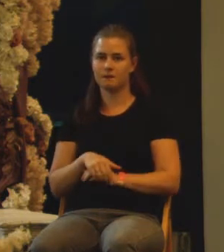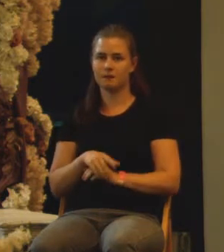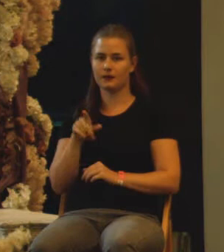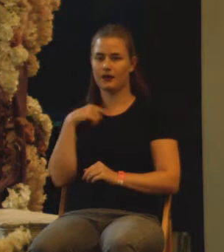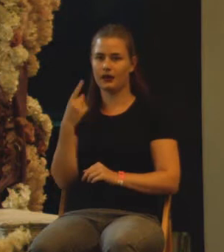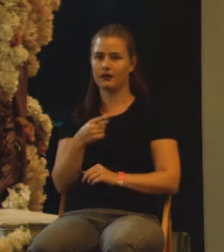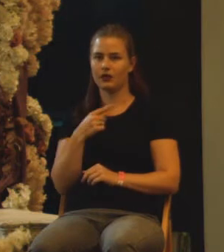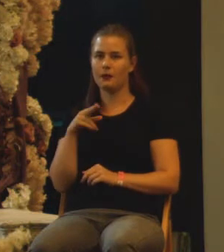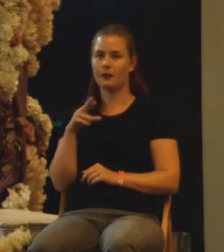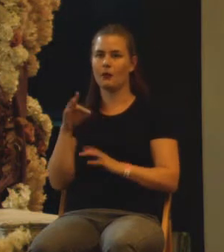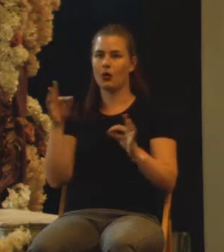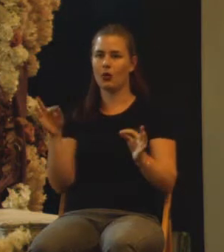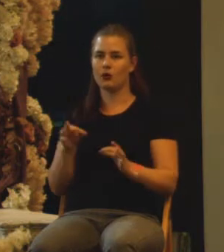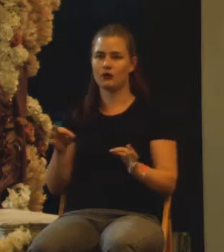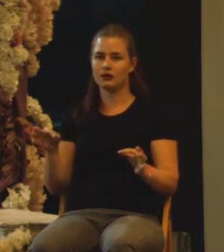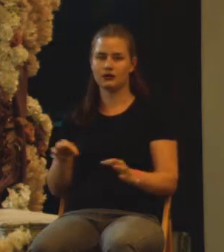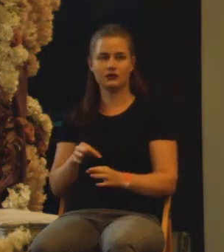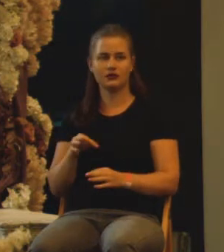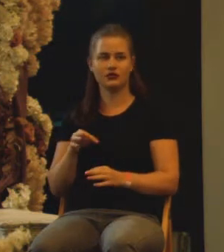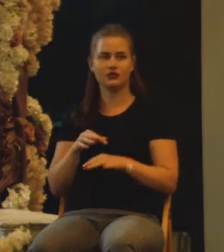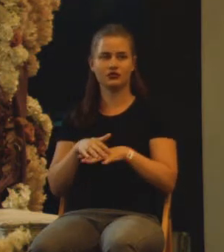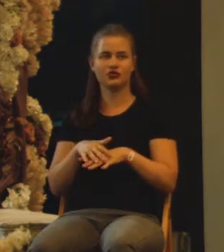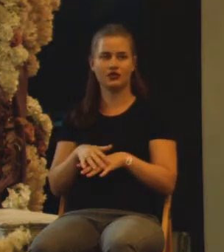Говорят, цыплят по осени считают.